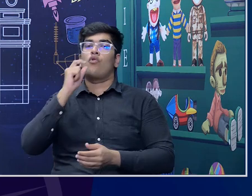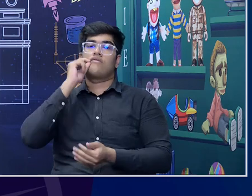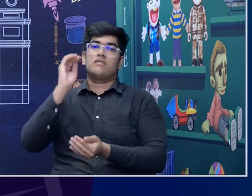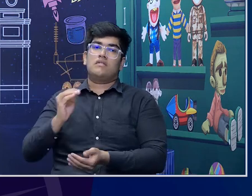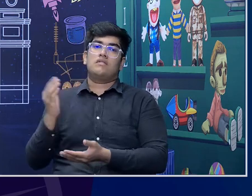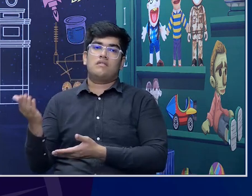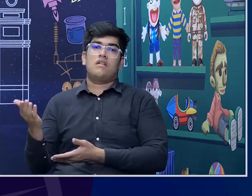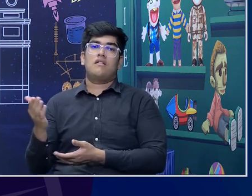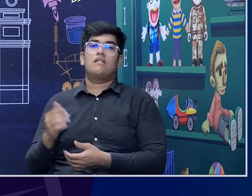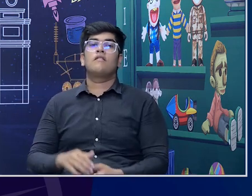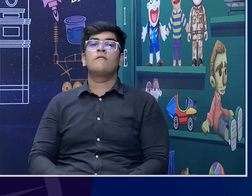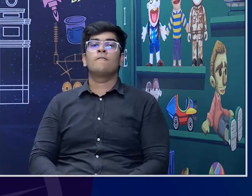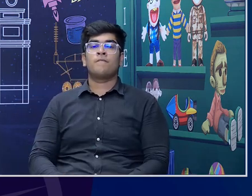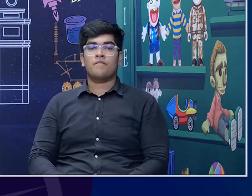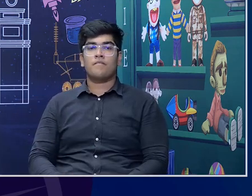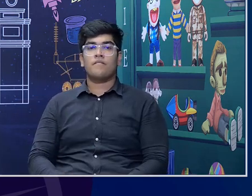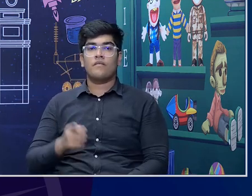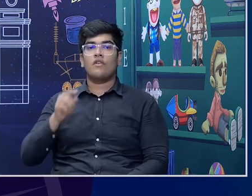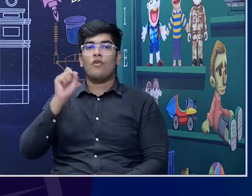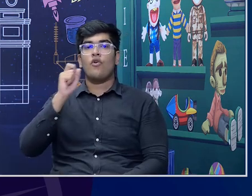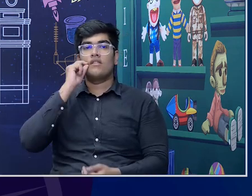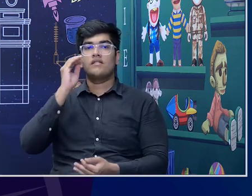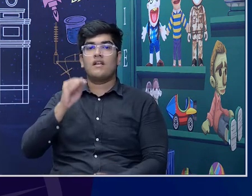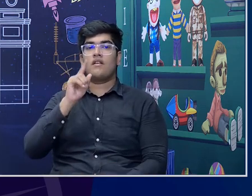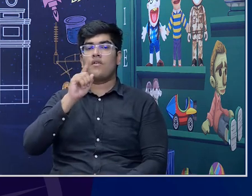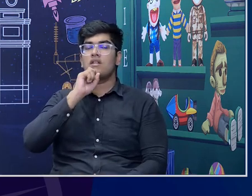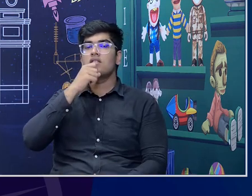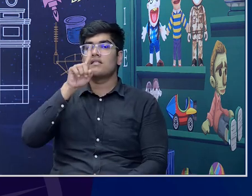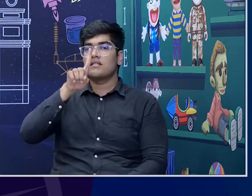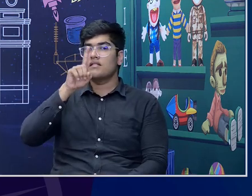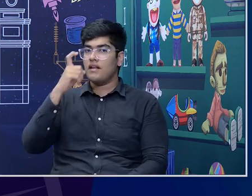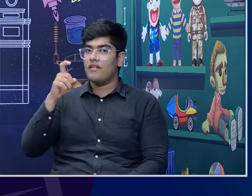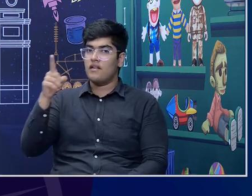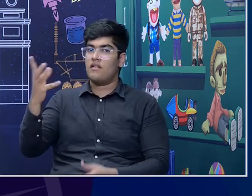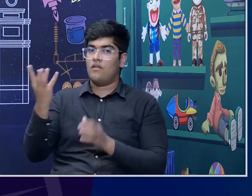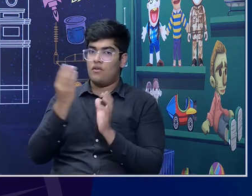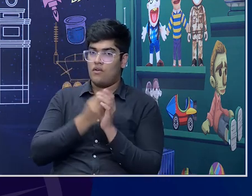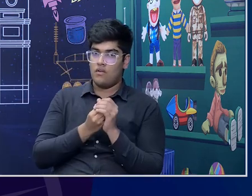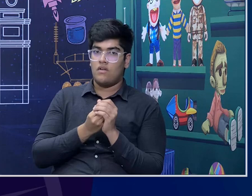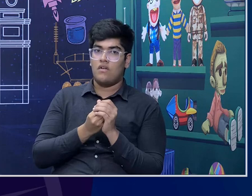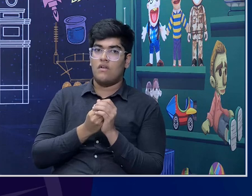जब